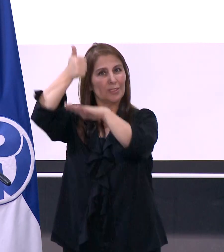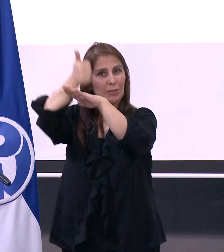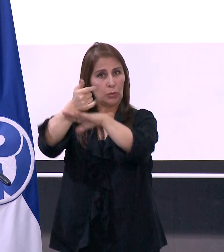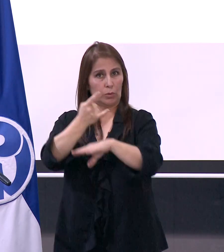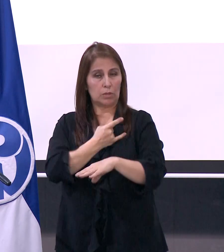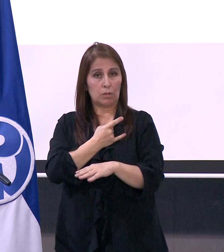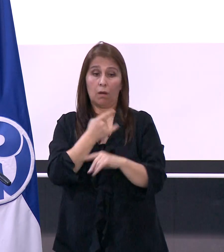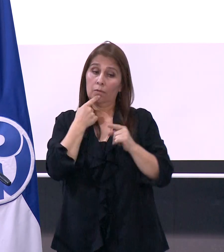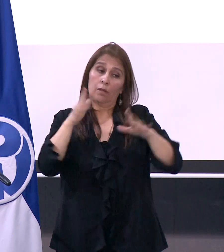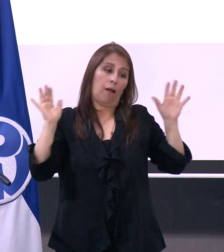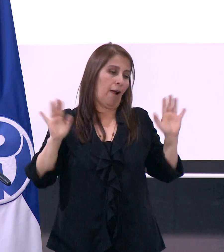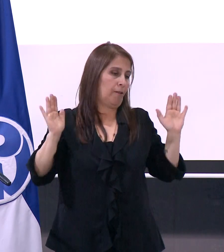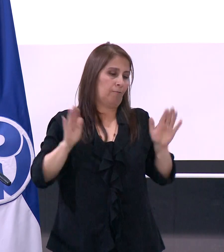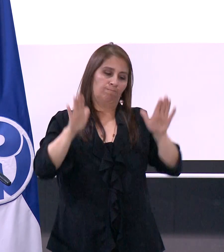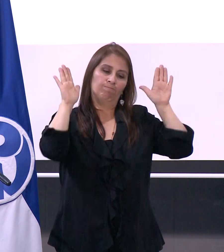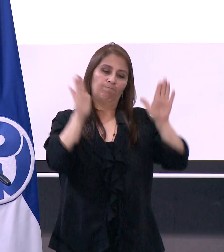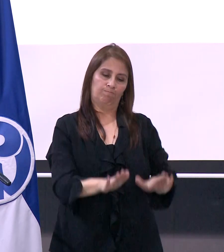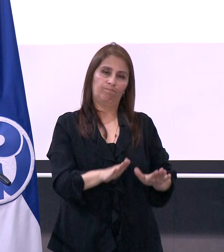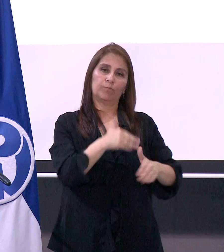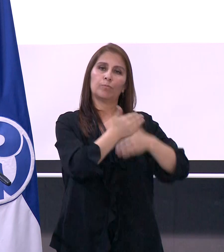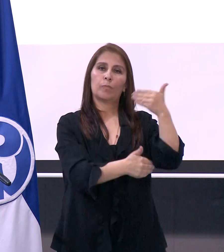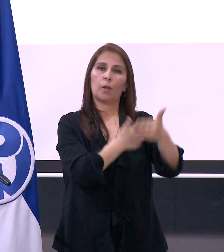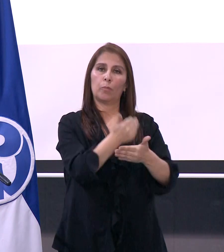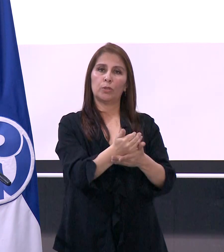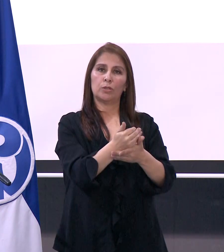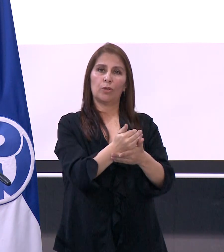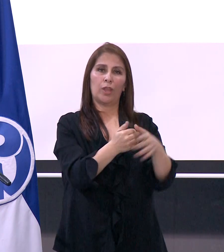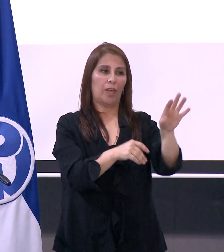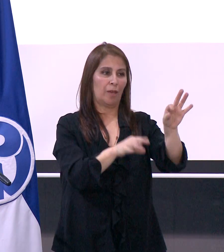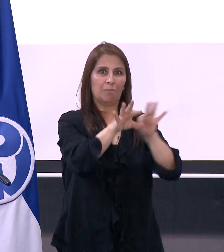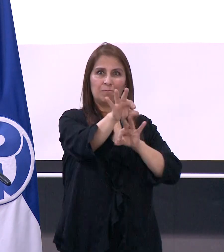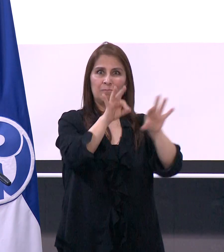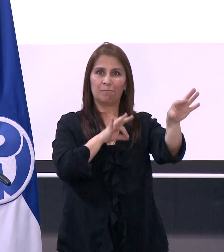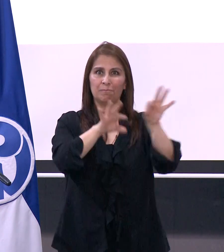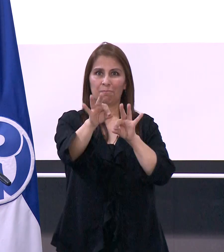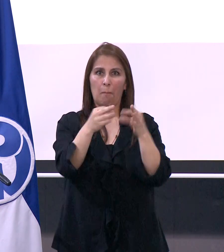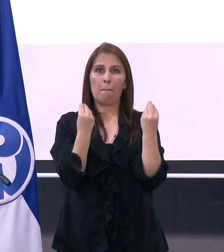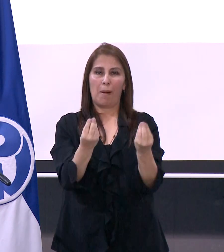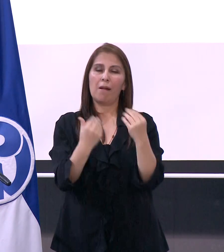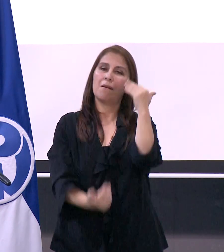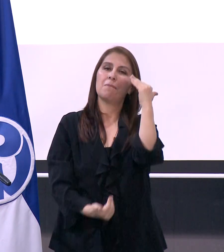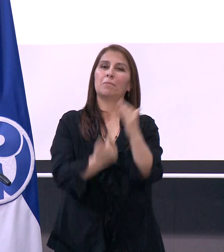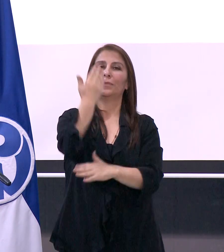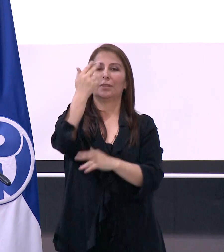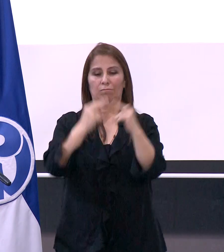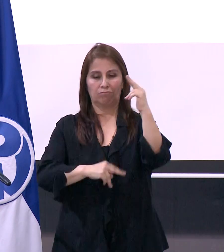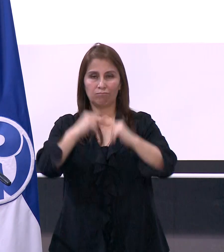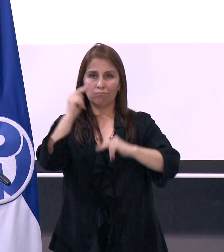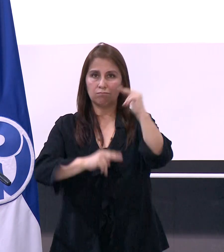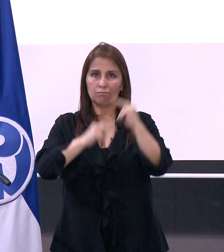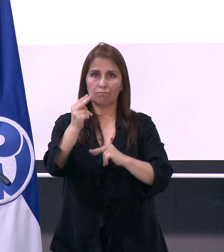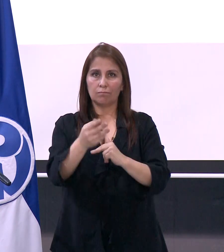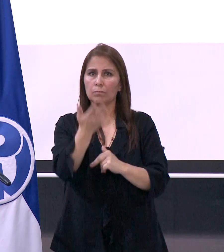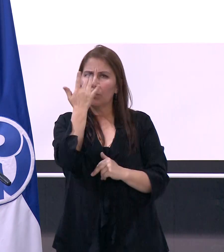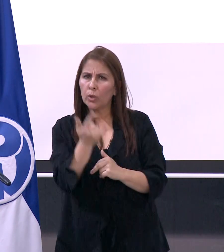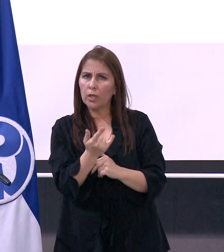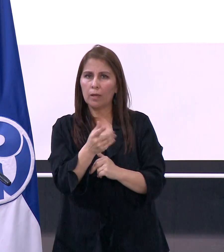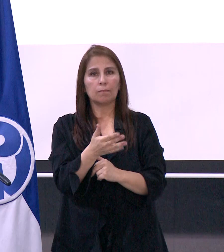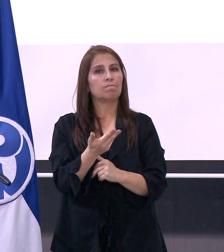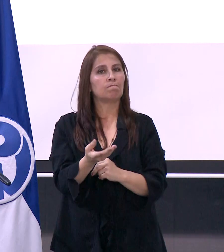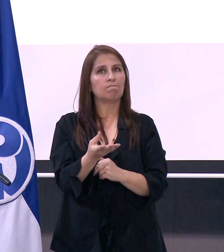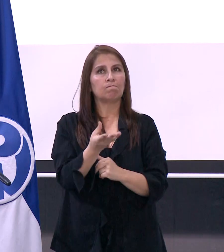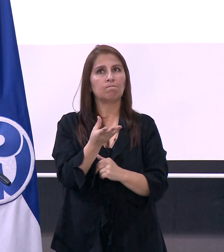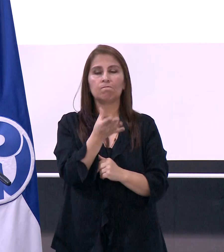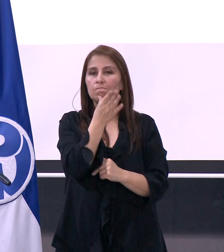se suspendía el proceso de licitación que se proyectaba para comenzar la construcción dado que no se contaba con la actualidad de los recursos